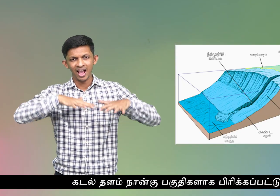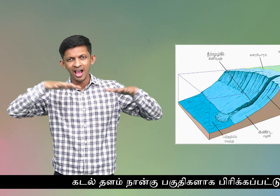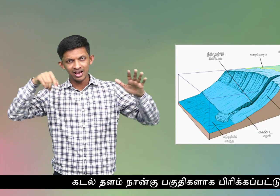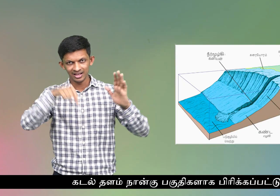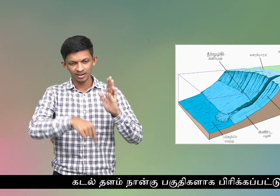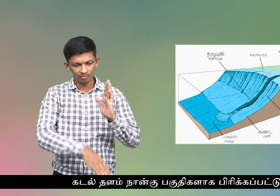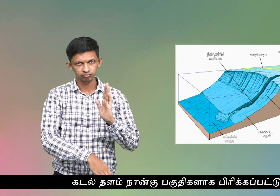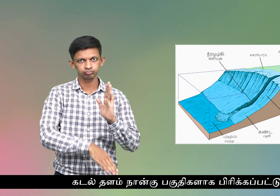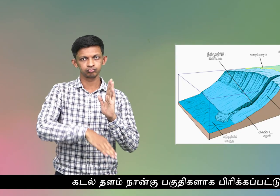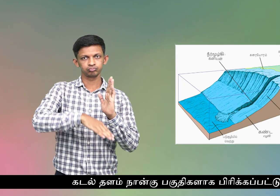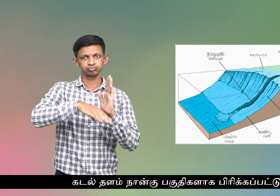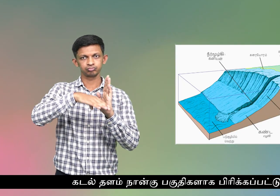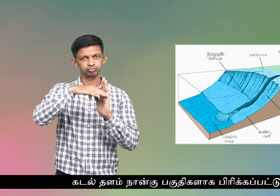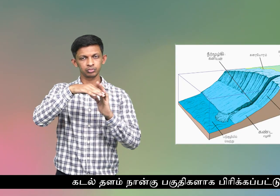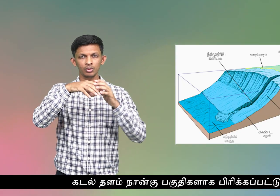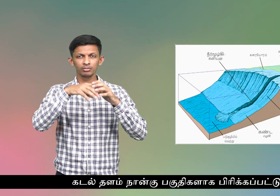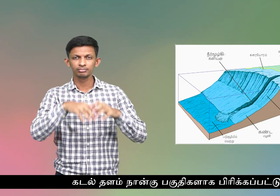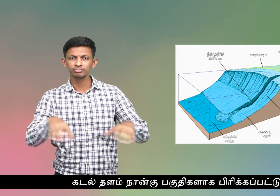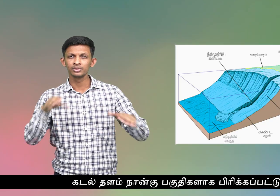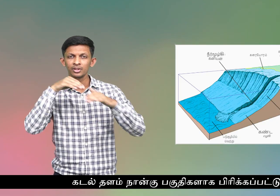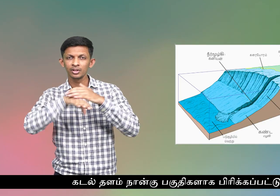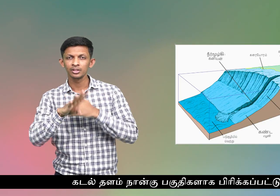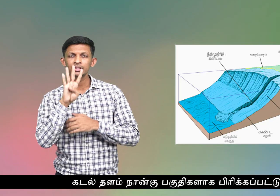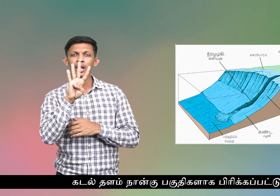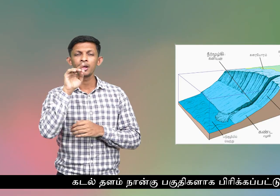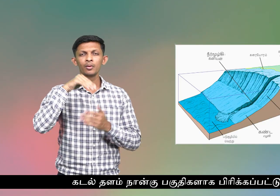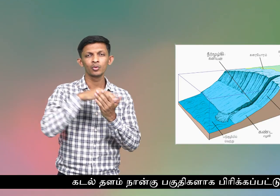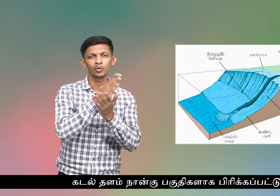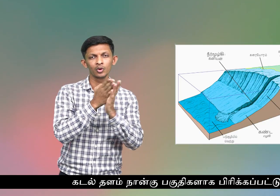கடல் தளம் 4 பகுதிகளாக பிரிக்கப்பட்டது.